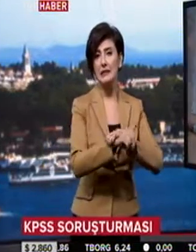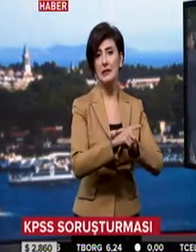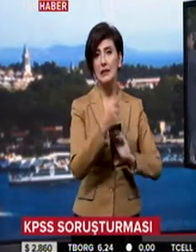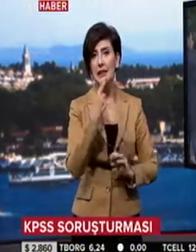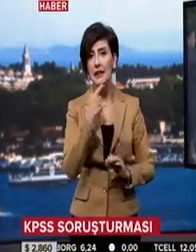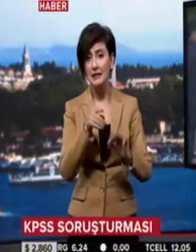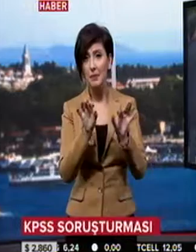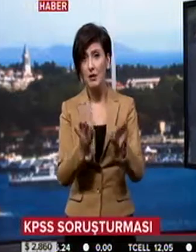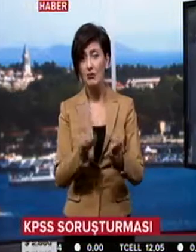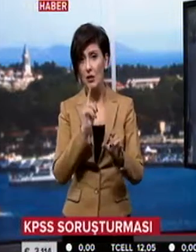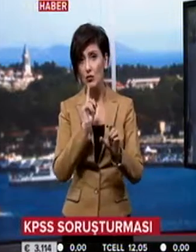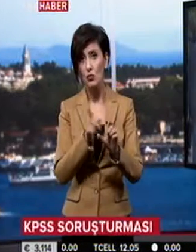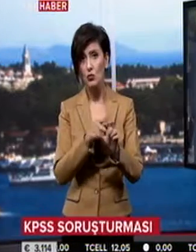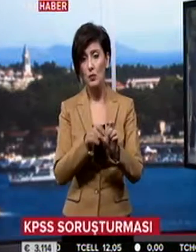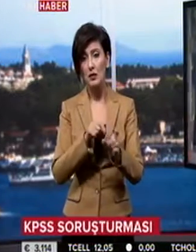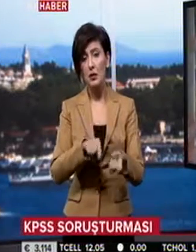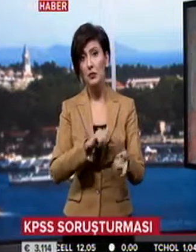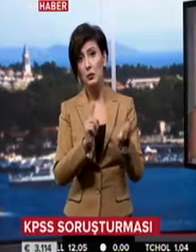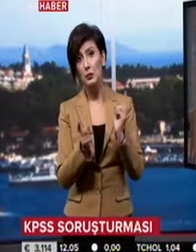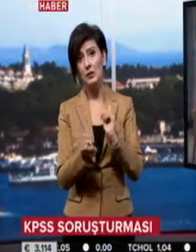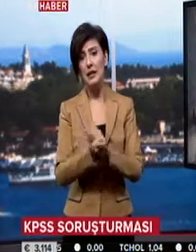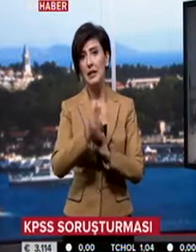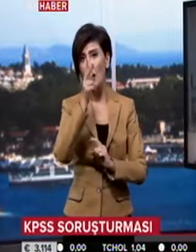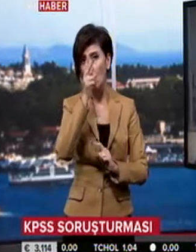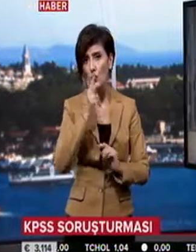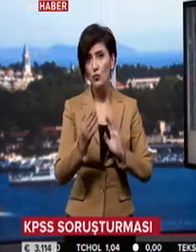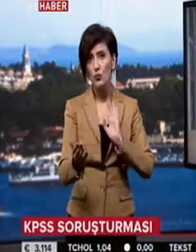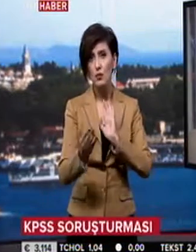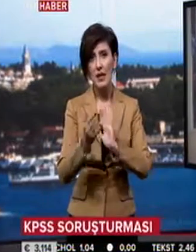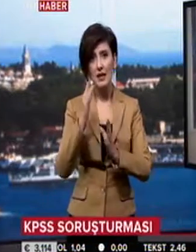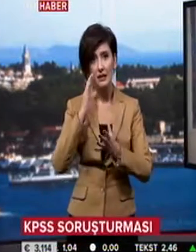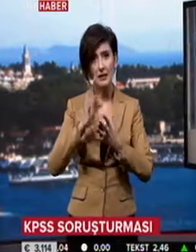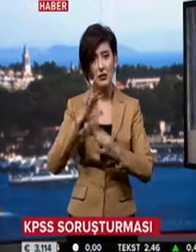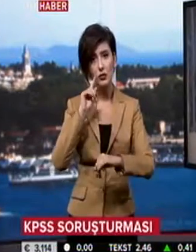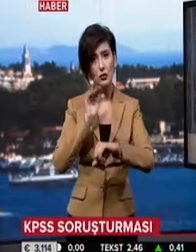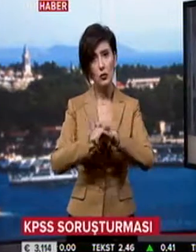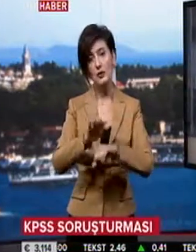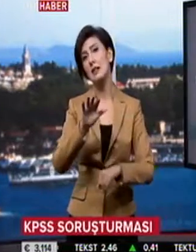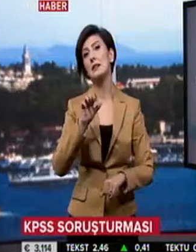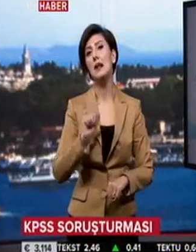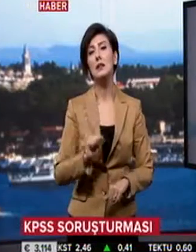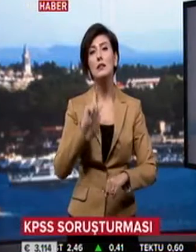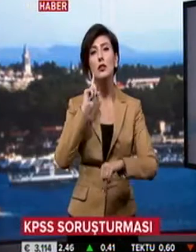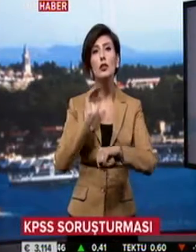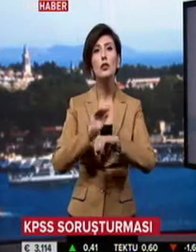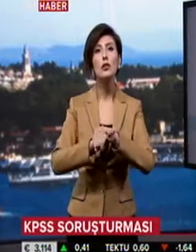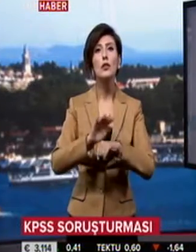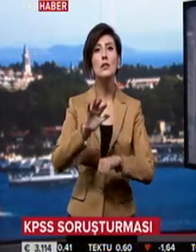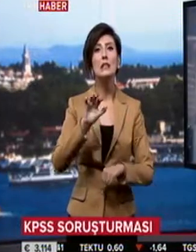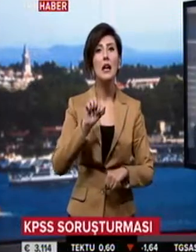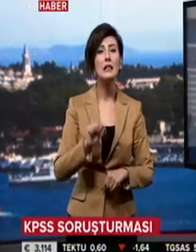yapıya sızdırıldığı iddiasıyla başlatılan soruşturmada bugüne kadar 300'e yakın kişi gözaltına